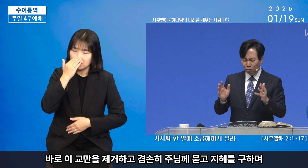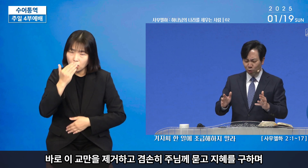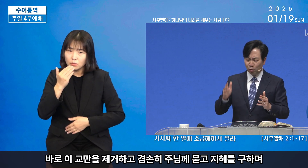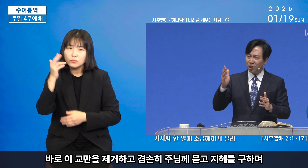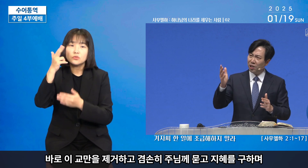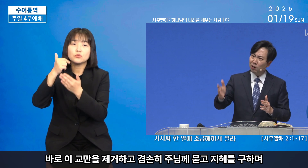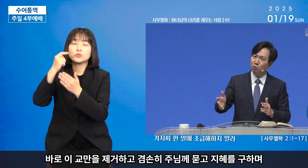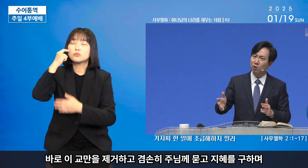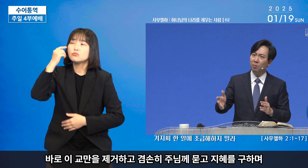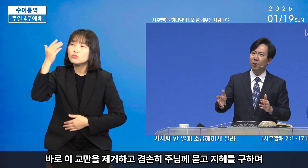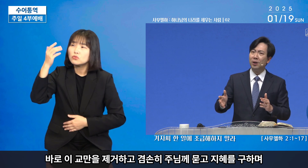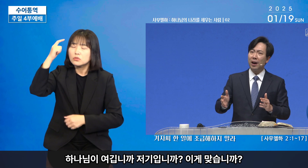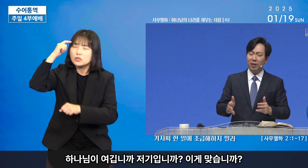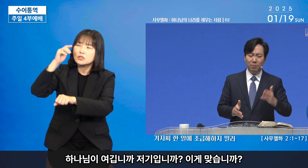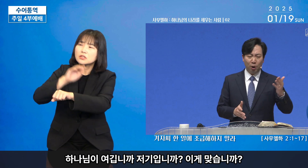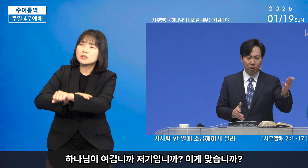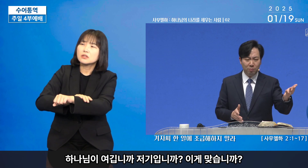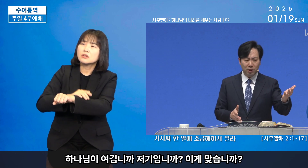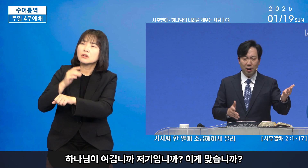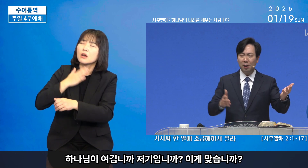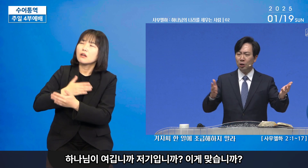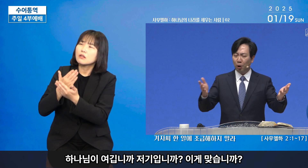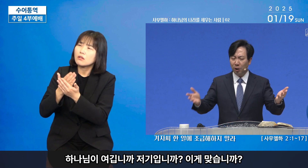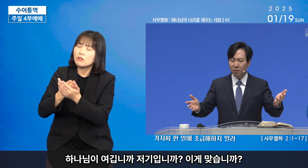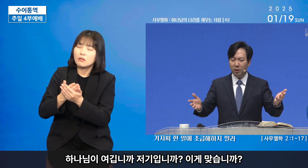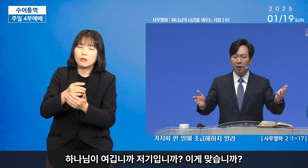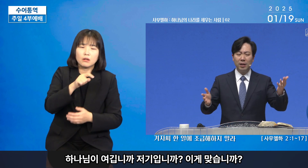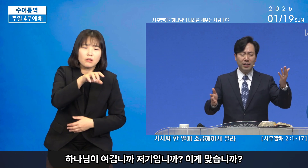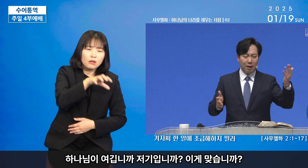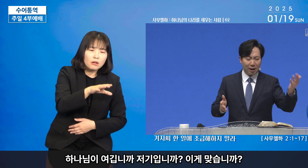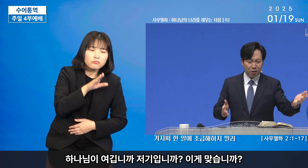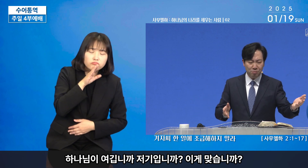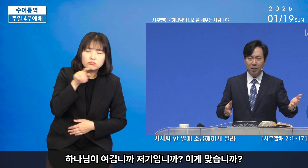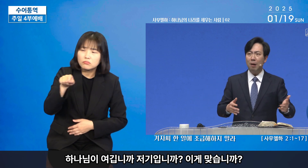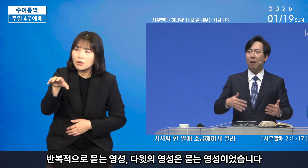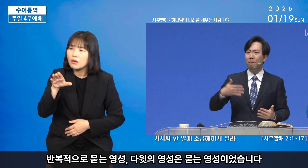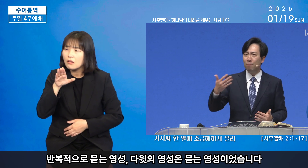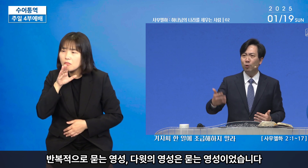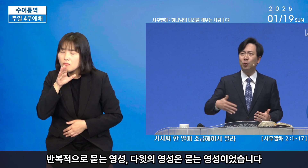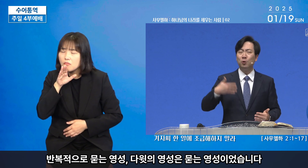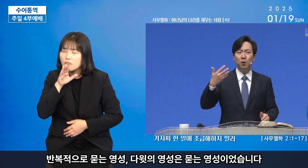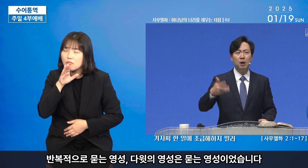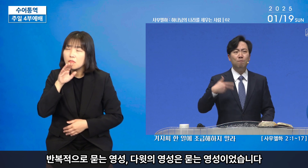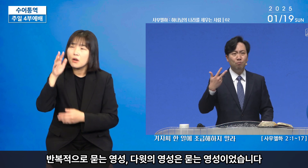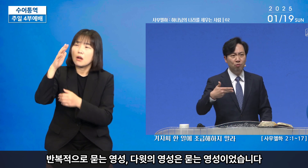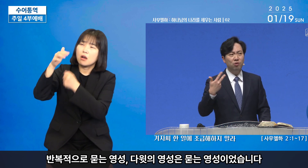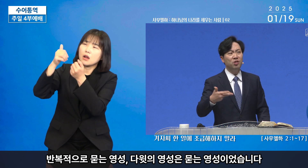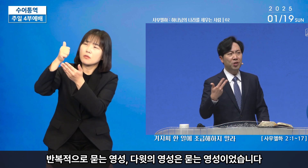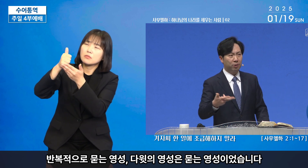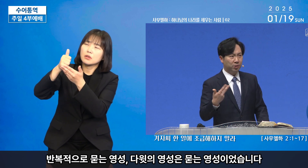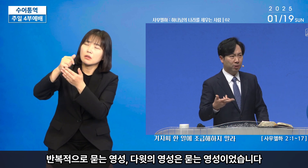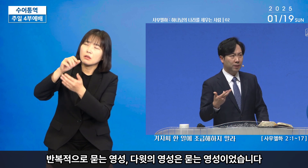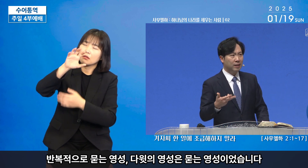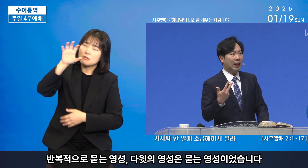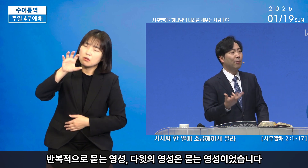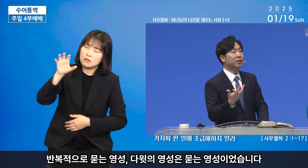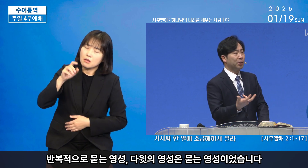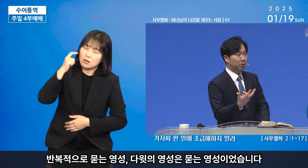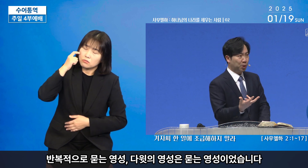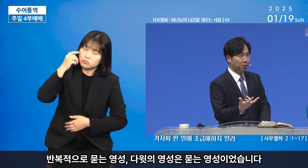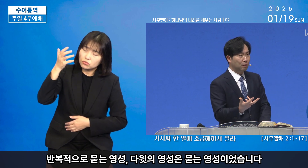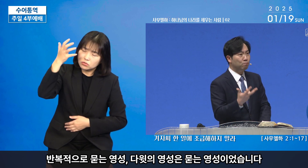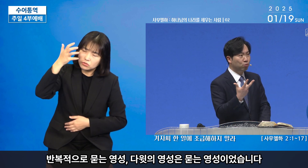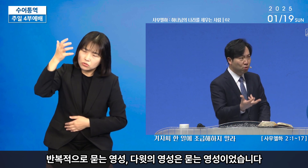주님께 묻고 지혜를 구하며 하나님 여기입니까? 저기입니까? 이게 맞습니까? 반복적으로 묻는 영성.